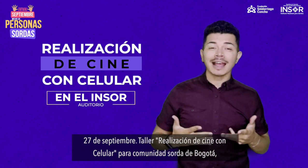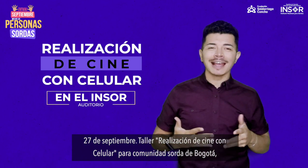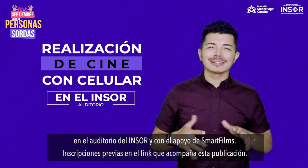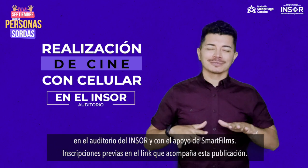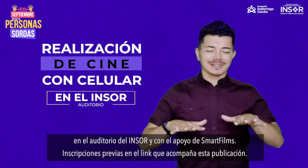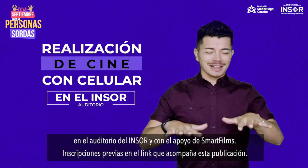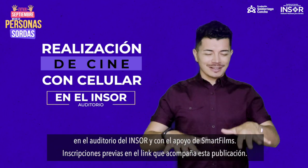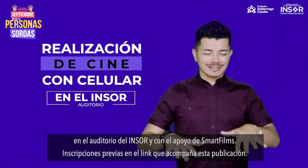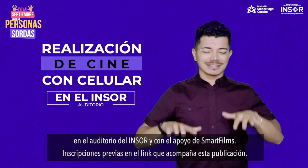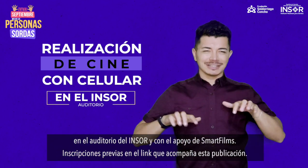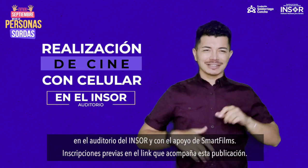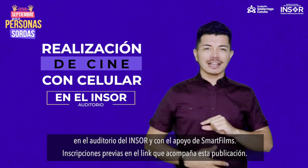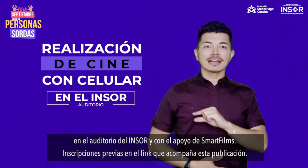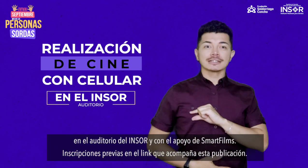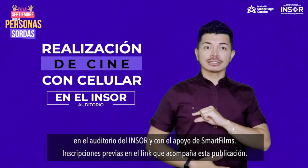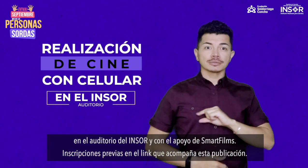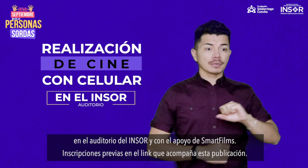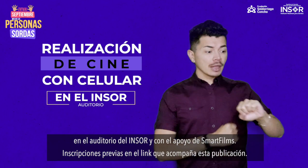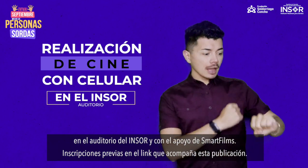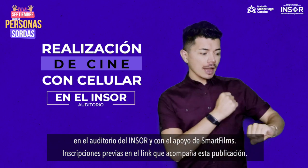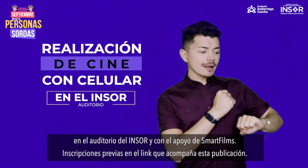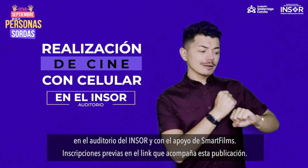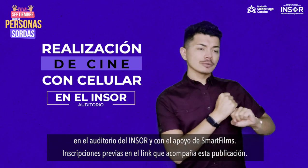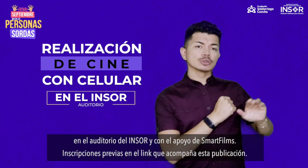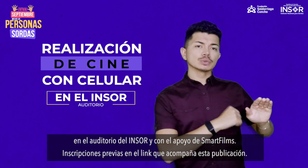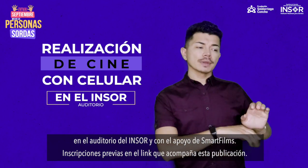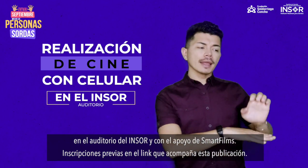en el auditorio del INSOR y con el apoyo de Smart Films.